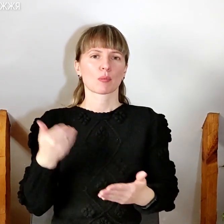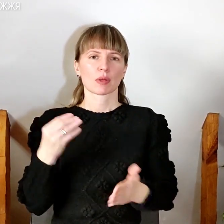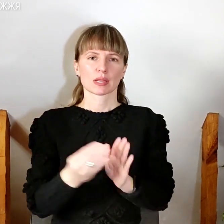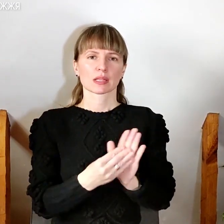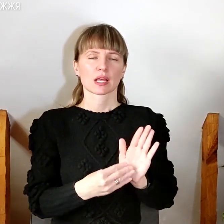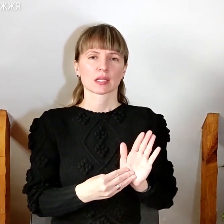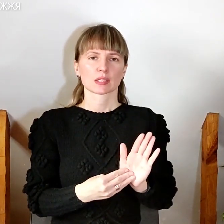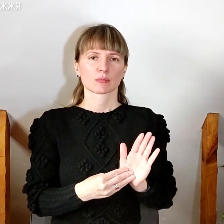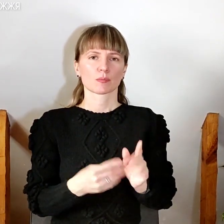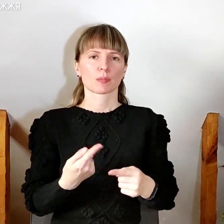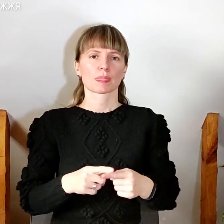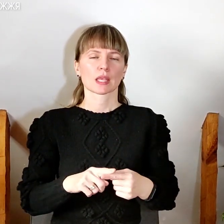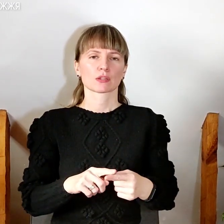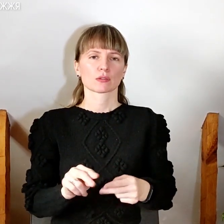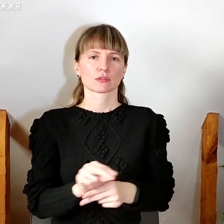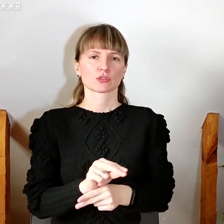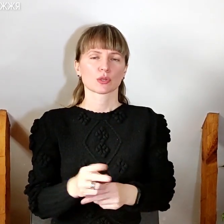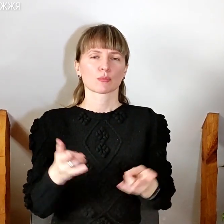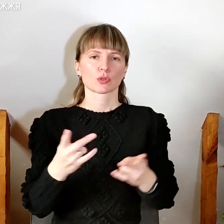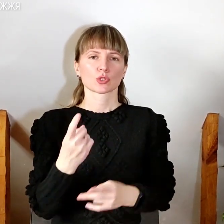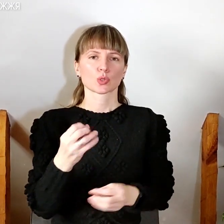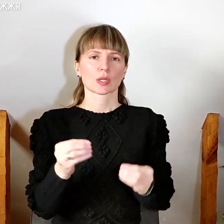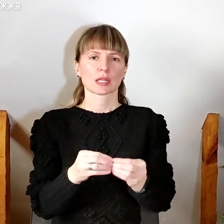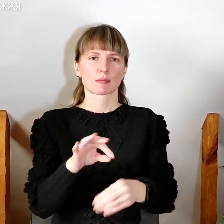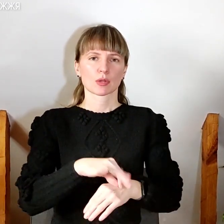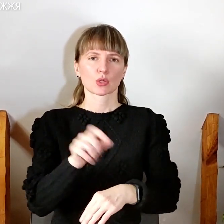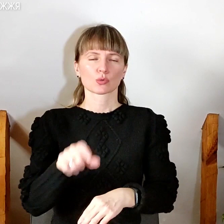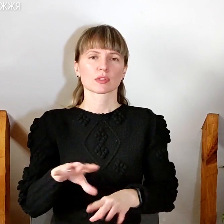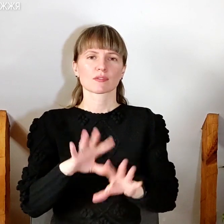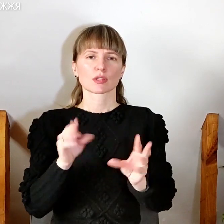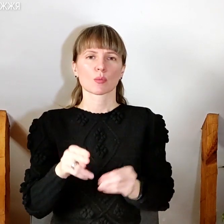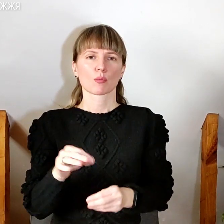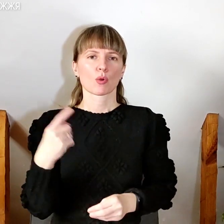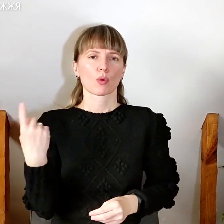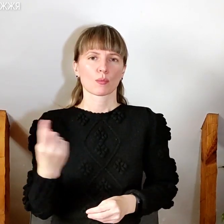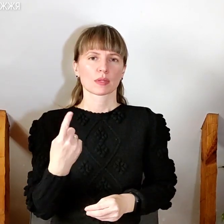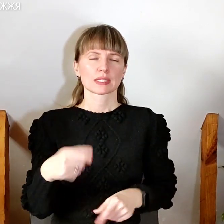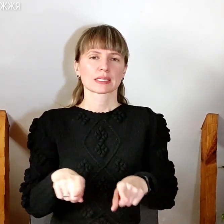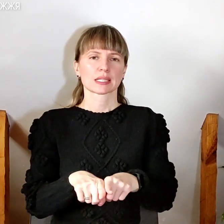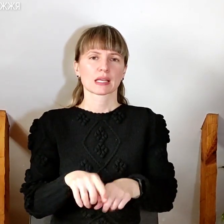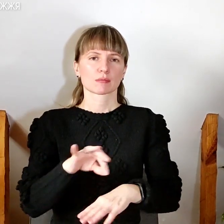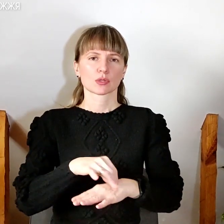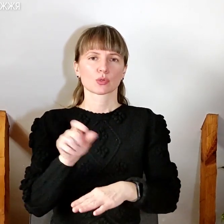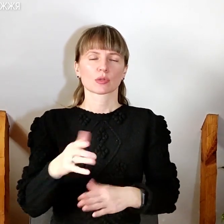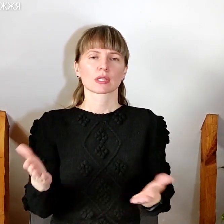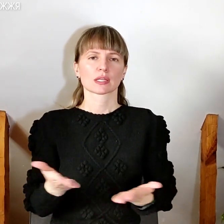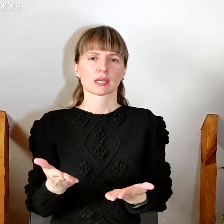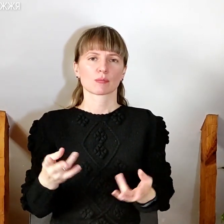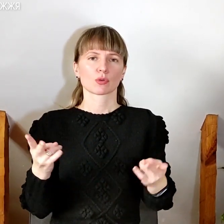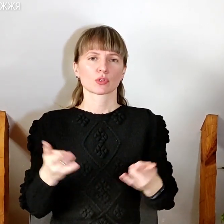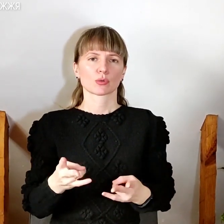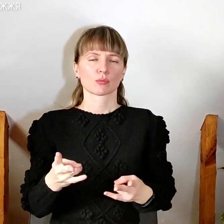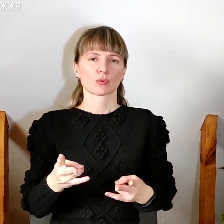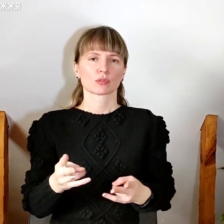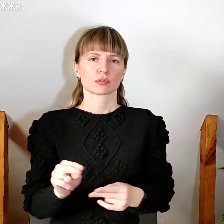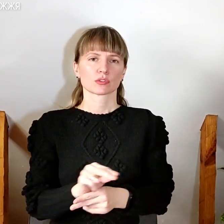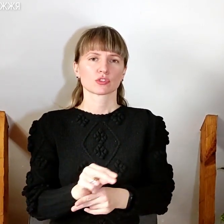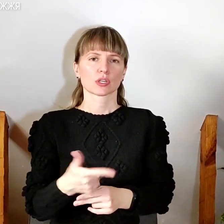даними ось цю процедуру потребує 110 пацієнтів. Загалом по області таких пацієнтів, які потребують процедуру гемодіалізу,